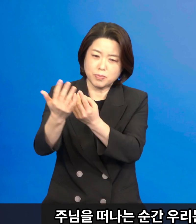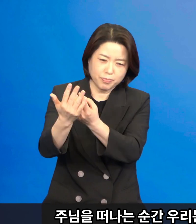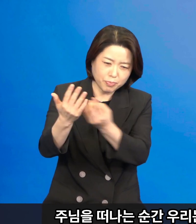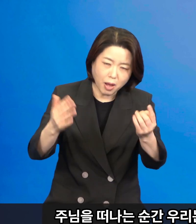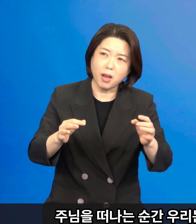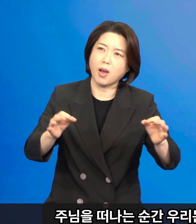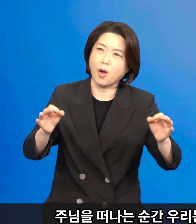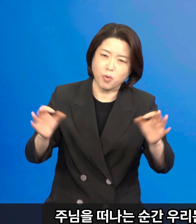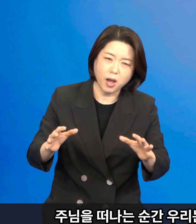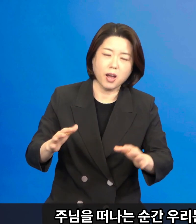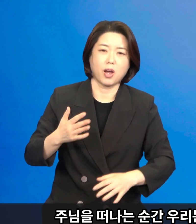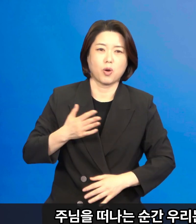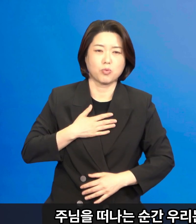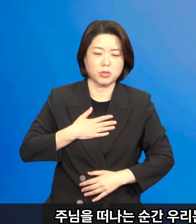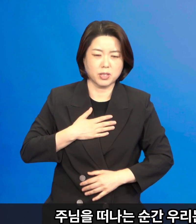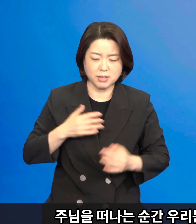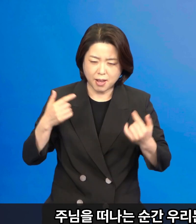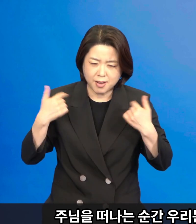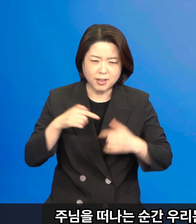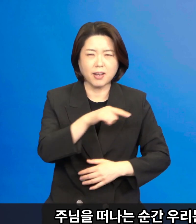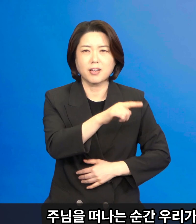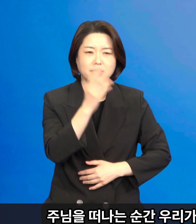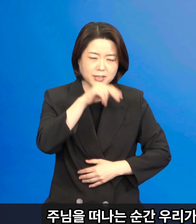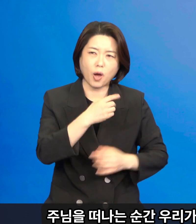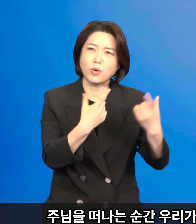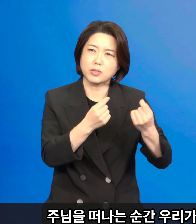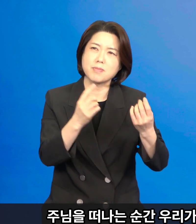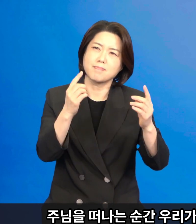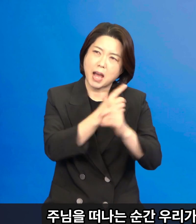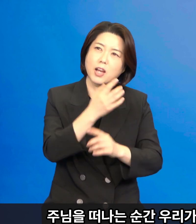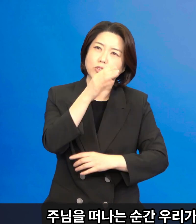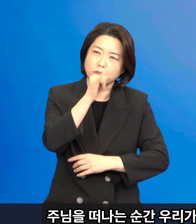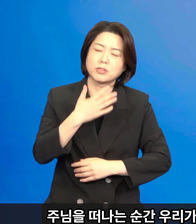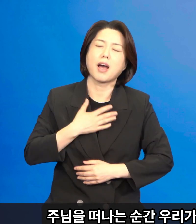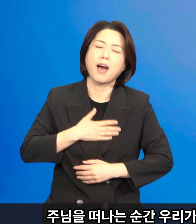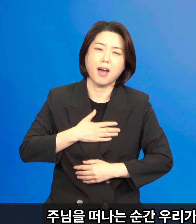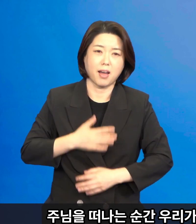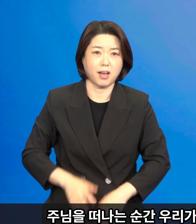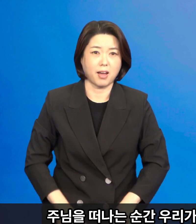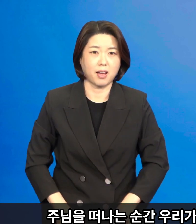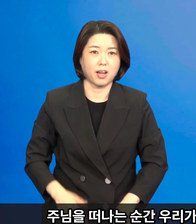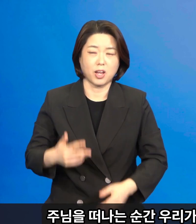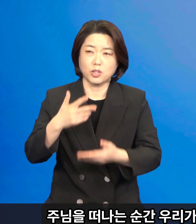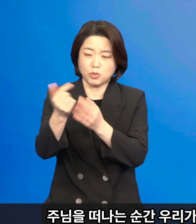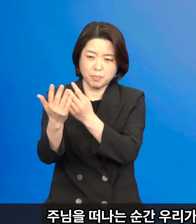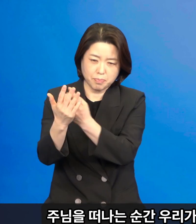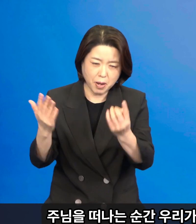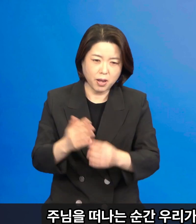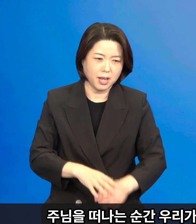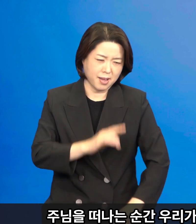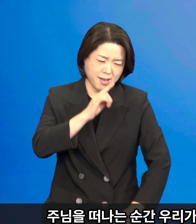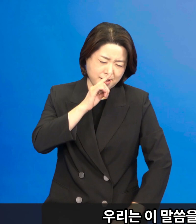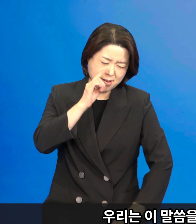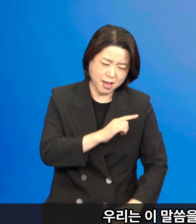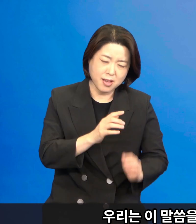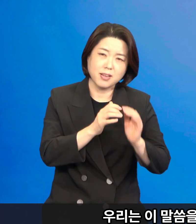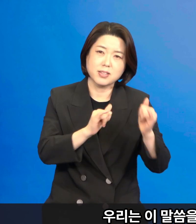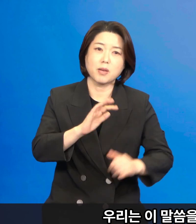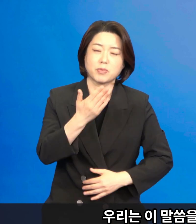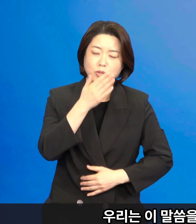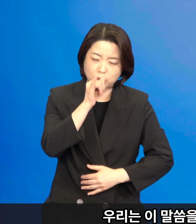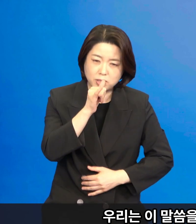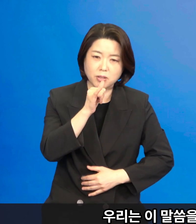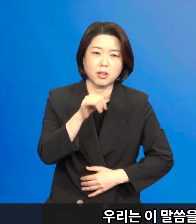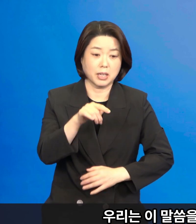순간 우리는 언제든지 사울처럼 될 수 있습니다. 주님을 떠나는 순간 우리가 얼마나 악독한 사람이 될 수 있는지를 우리는